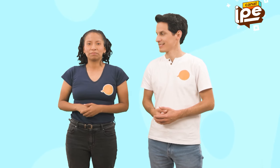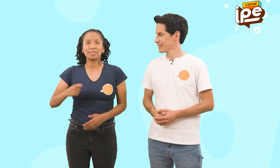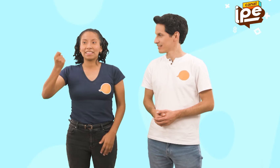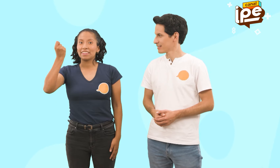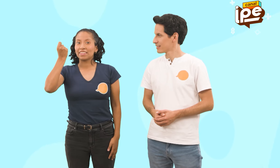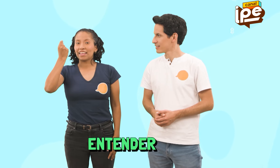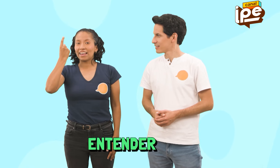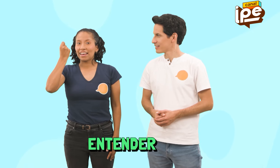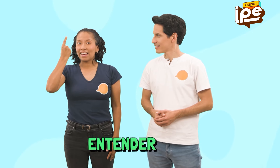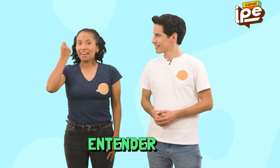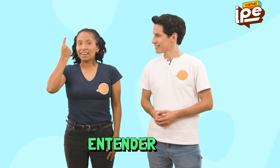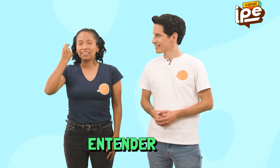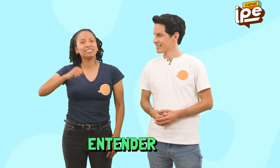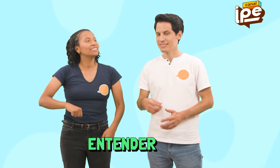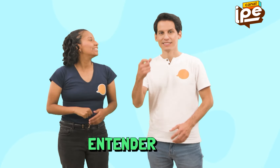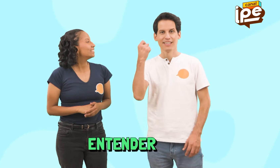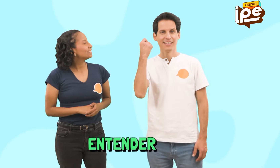ejemplos entender